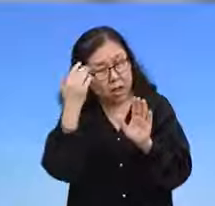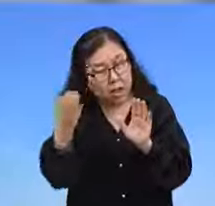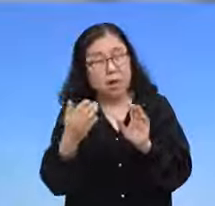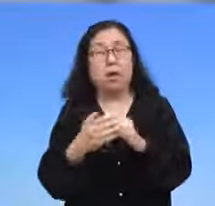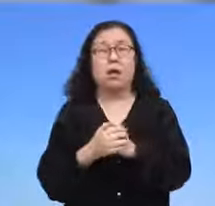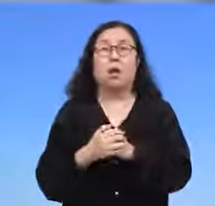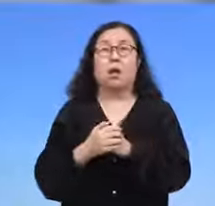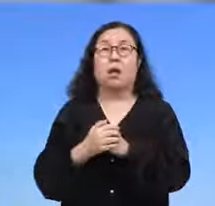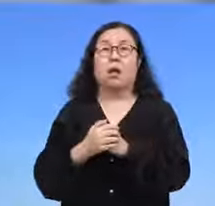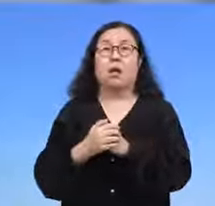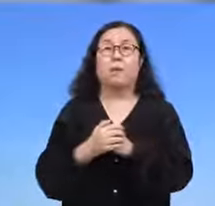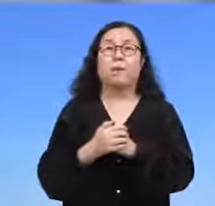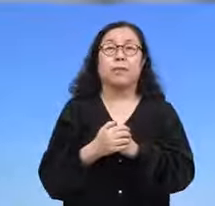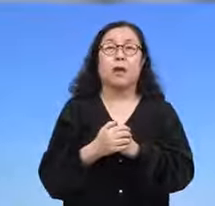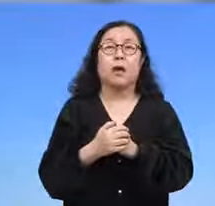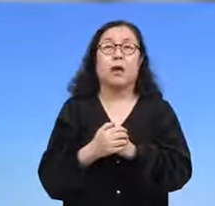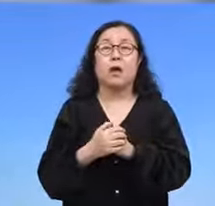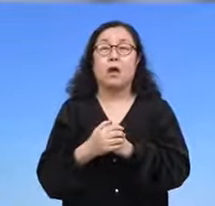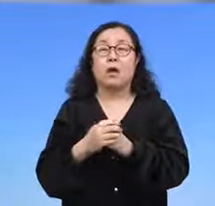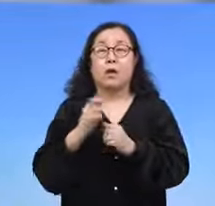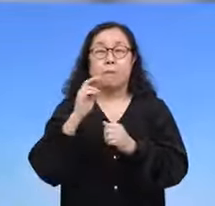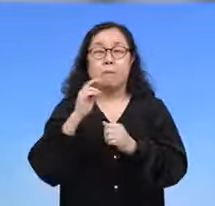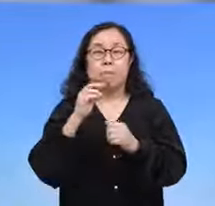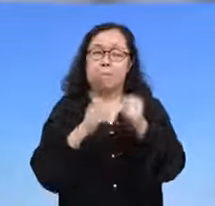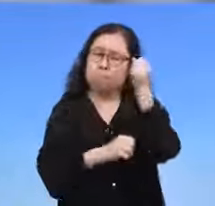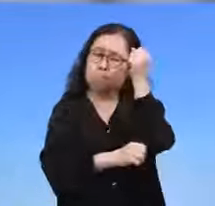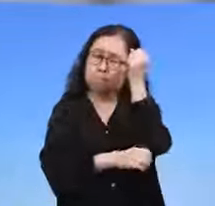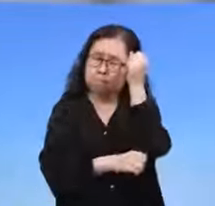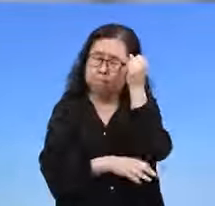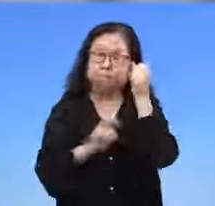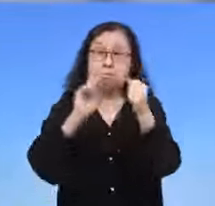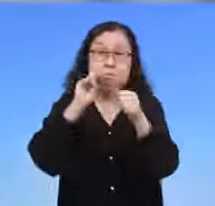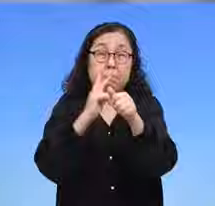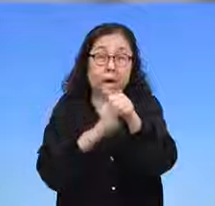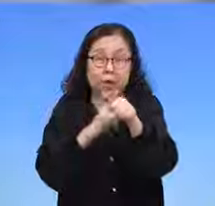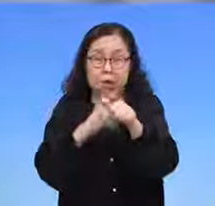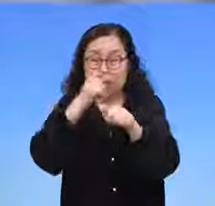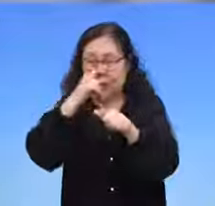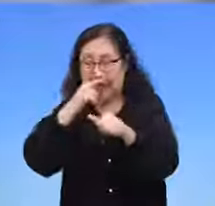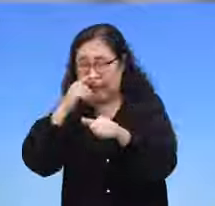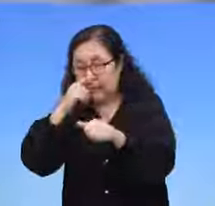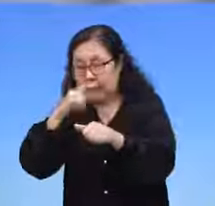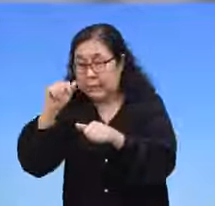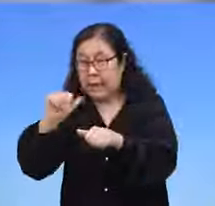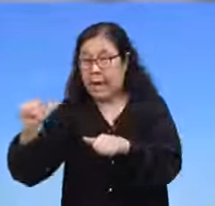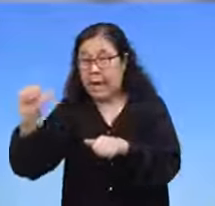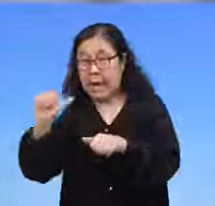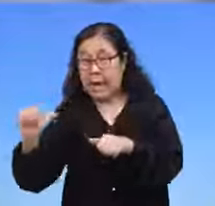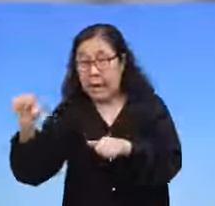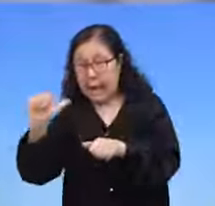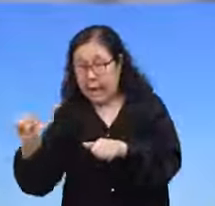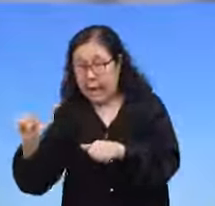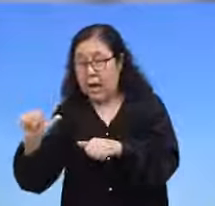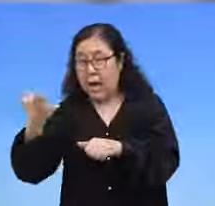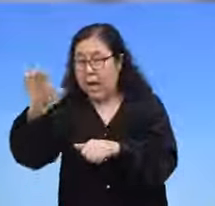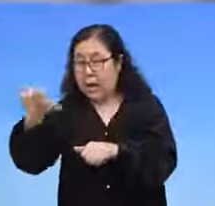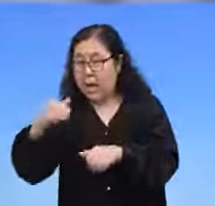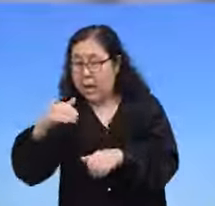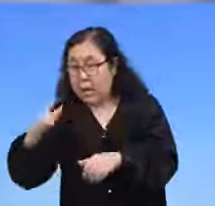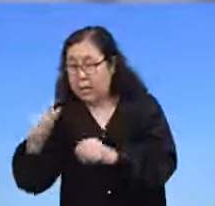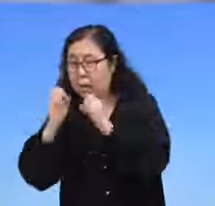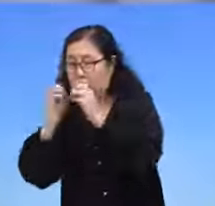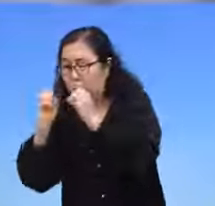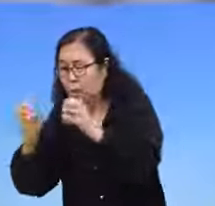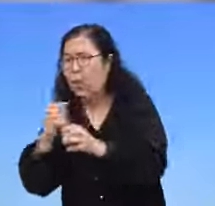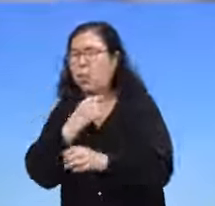질문에 빠졌을 것입니다. 왜냐하니까 원래 바울 일행은 아시아 지역 선교를 지금 계획하고 있었는데 하나님이